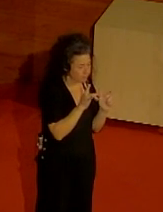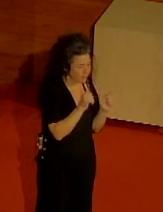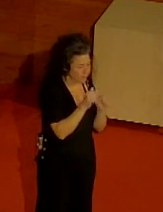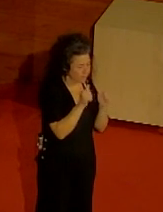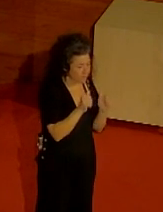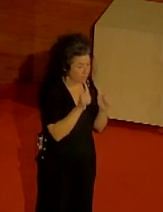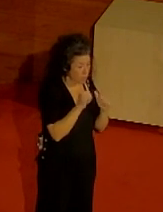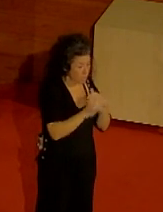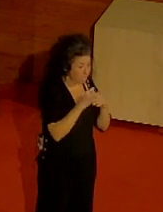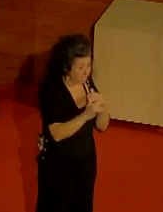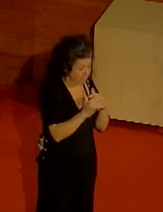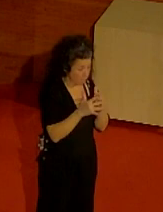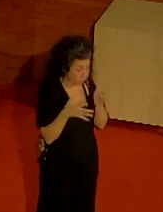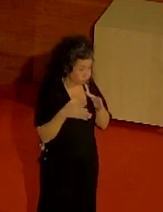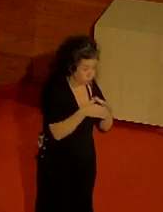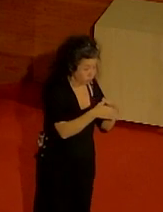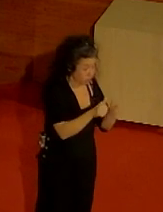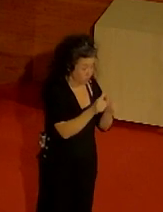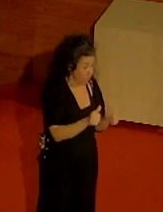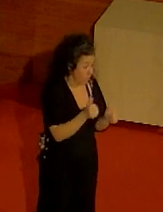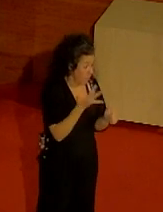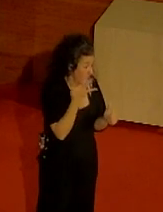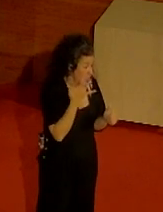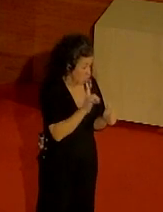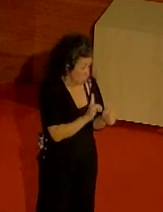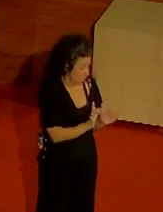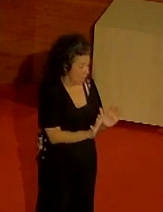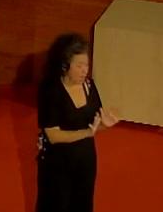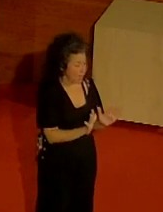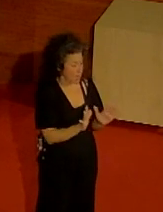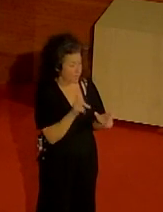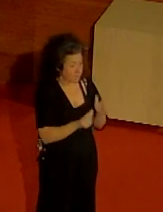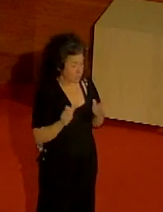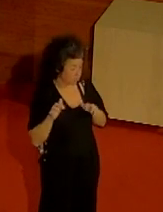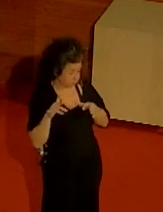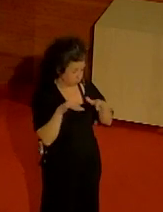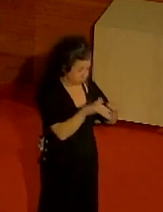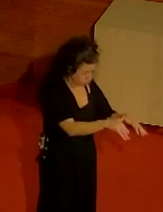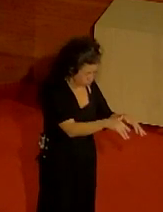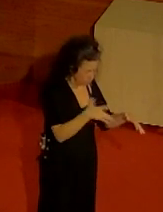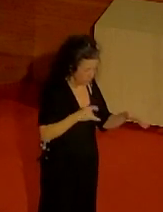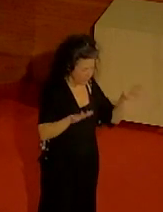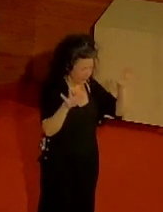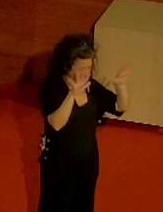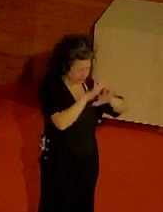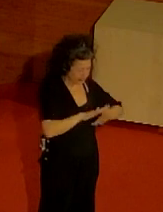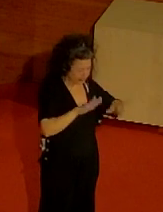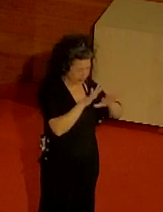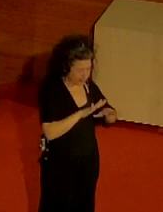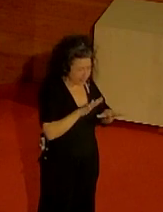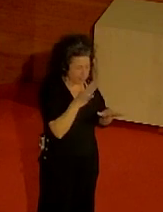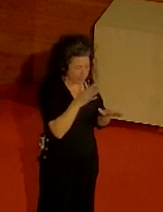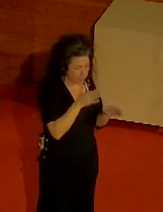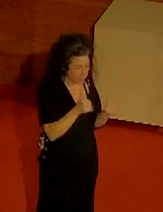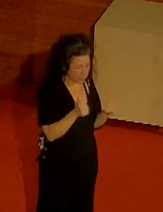través del mar. Quizá no lo recordéis porque se nos mezclan los años, etcétera, pero aquel año, sobre todo a través del